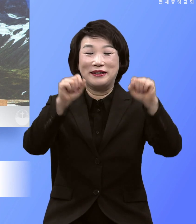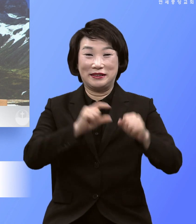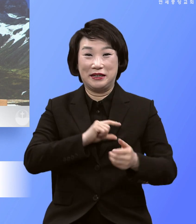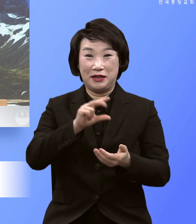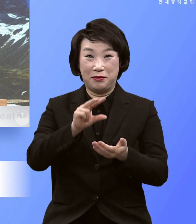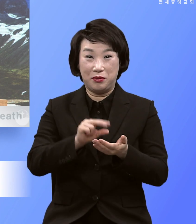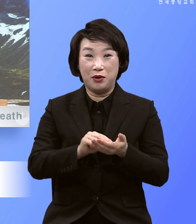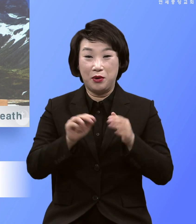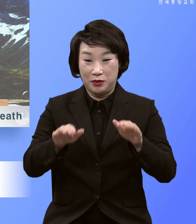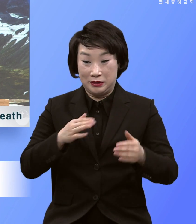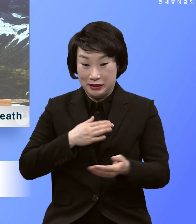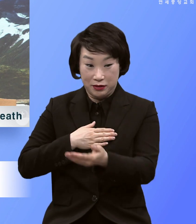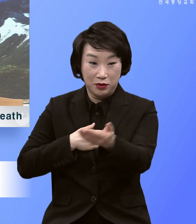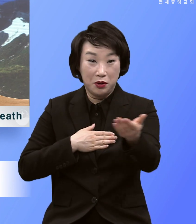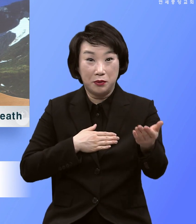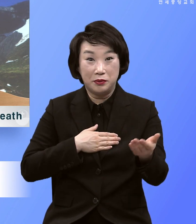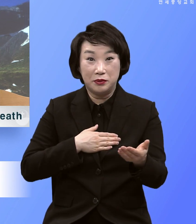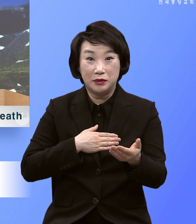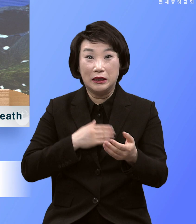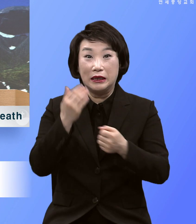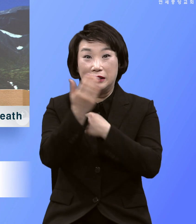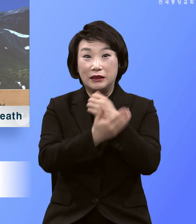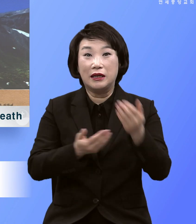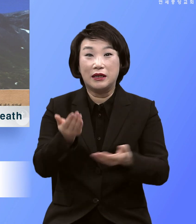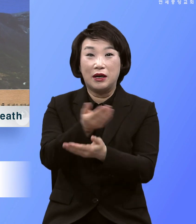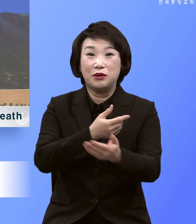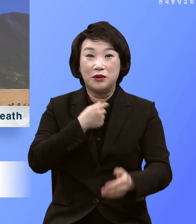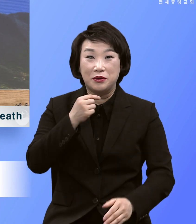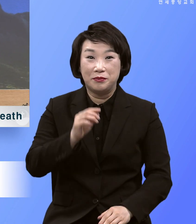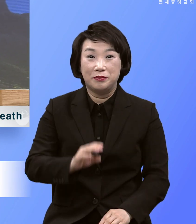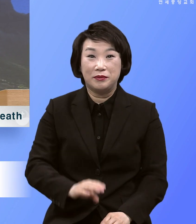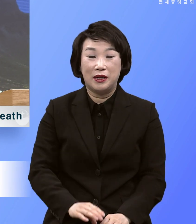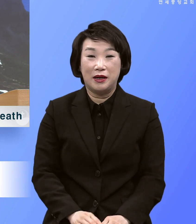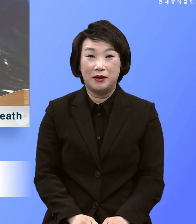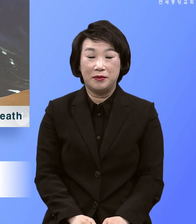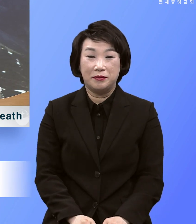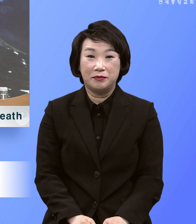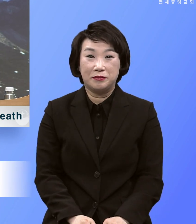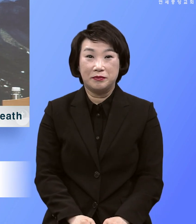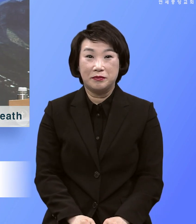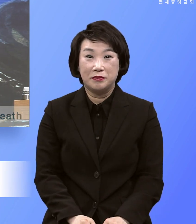해방이라고 하는 제목으로 은혜를 나누고자 합니다.